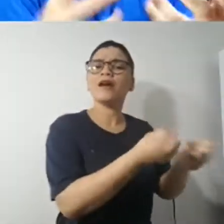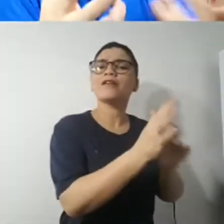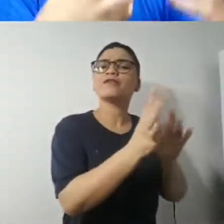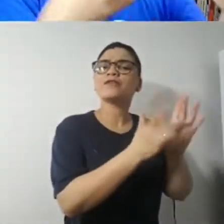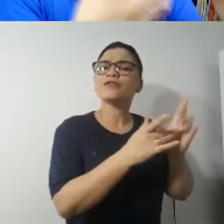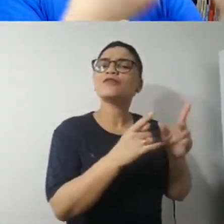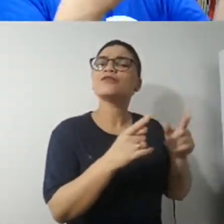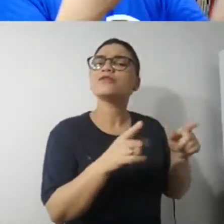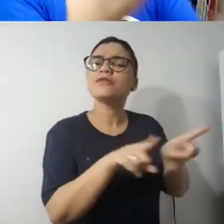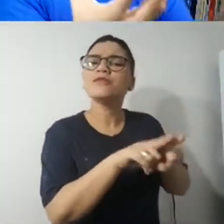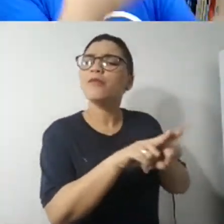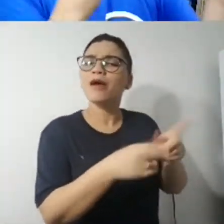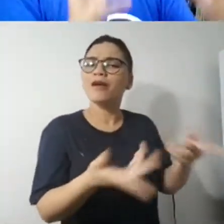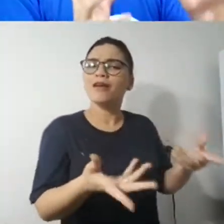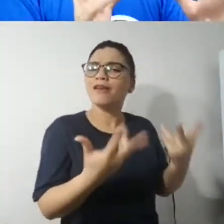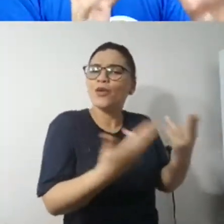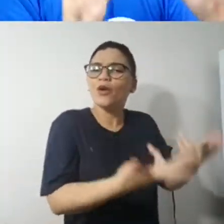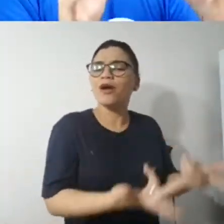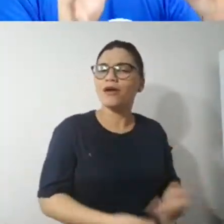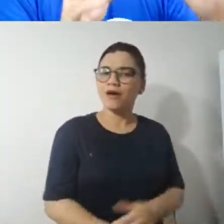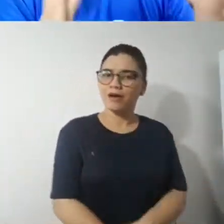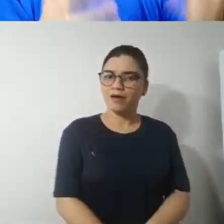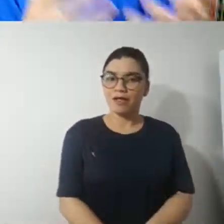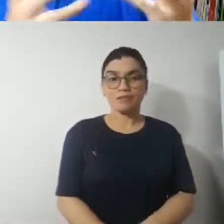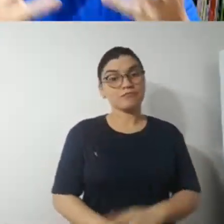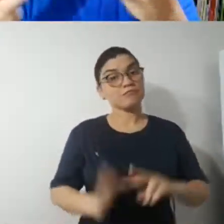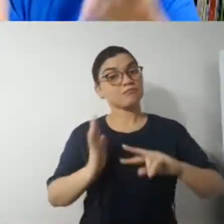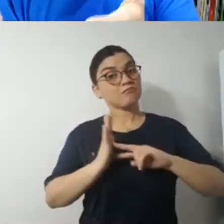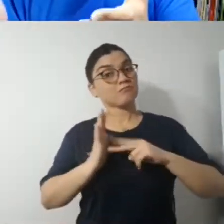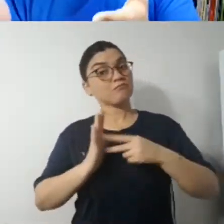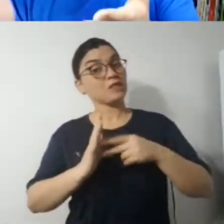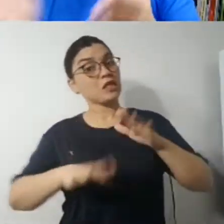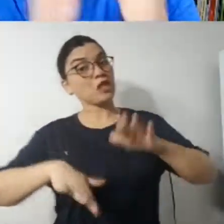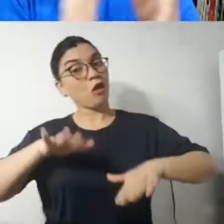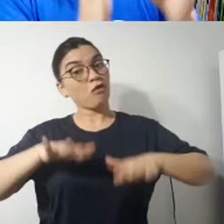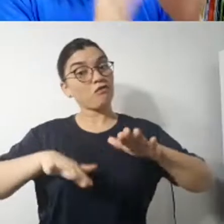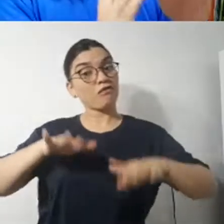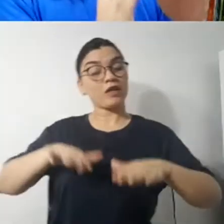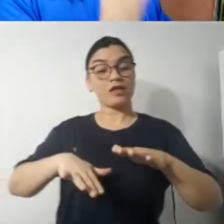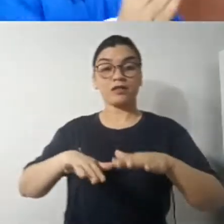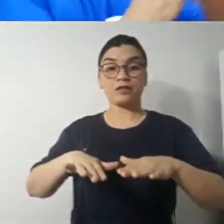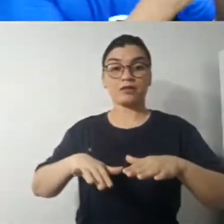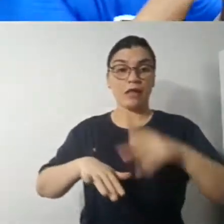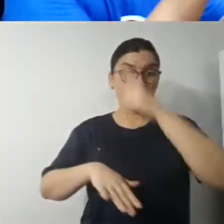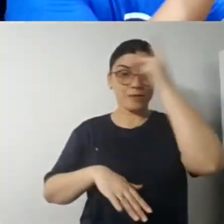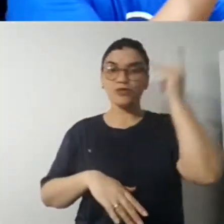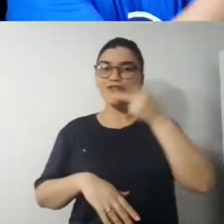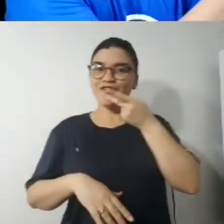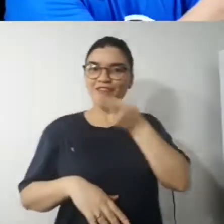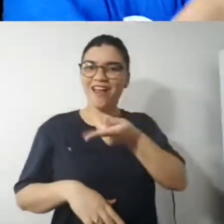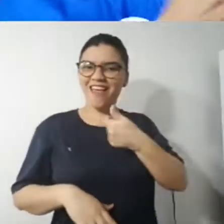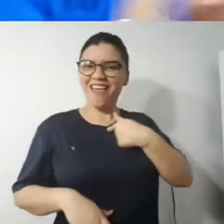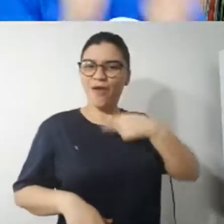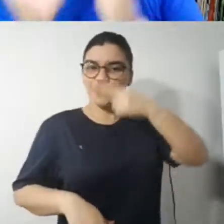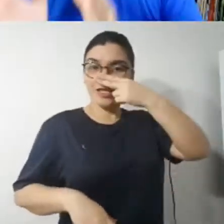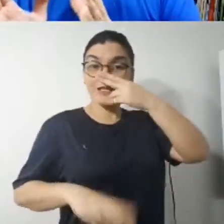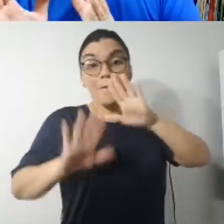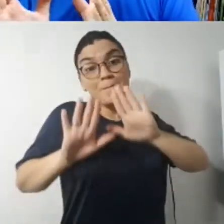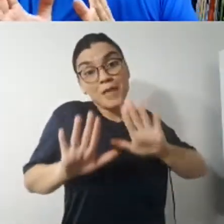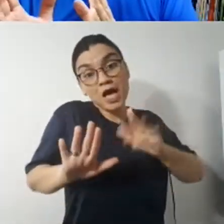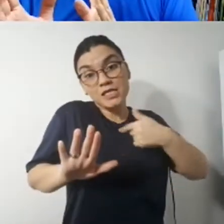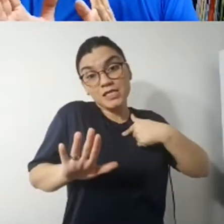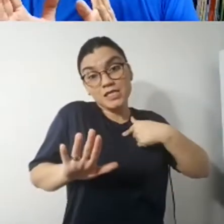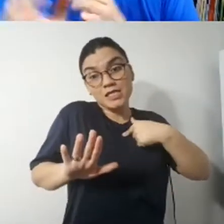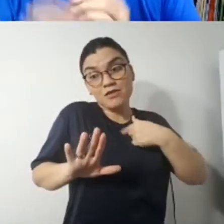Esse é um forte sinal de que essa pessoa ela, ou não é cristã, por isso que ela tem afinidade com pessoas do mundo e não tem com pessoas da